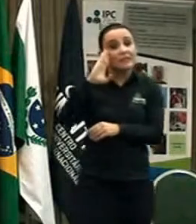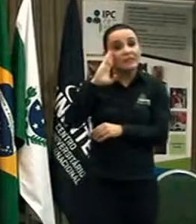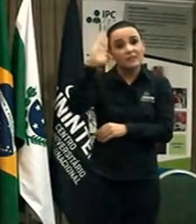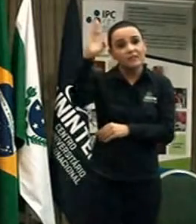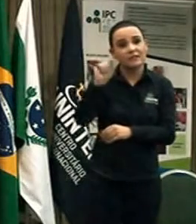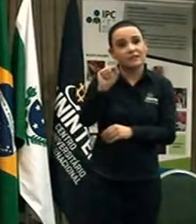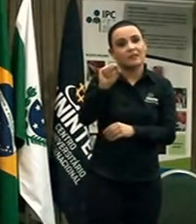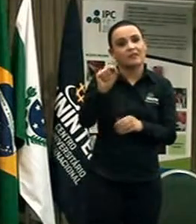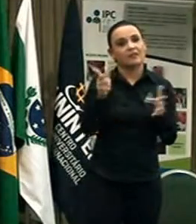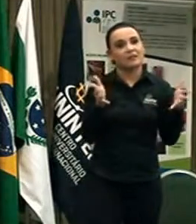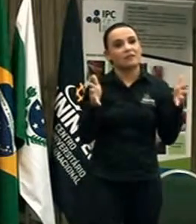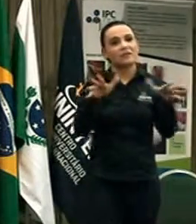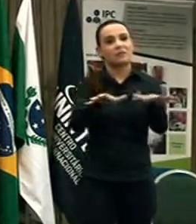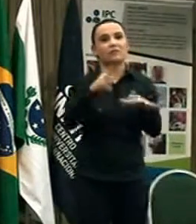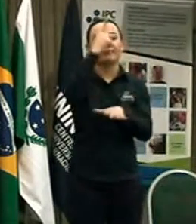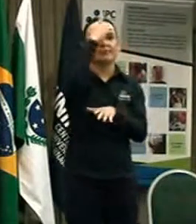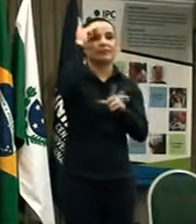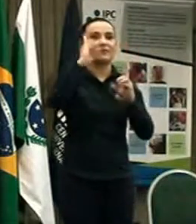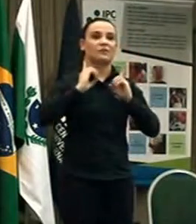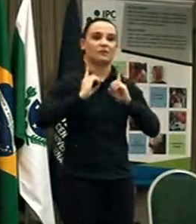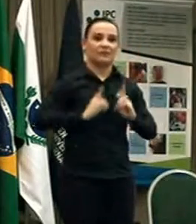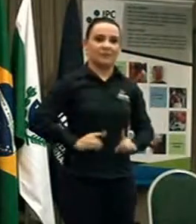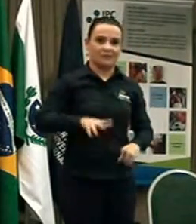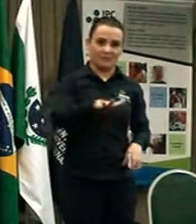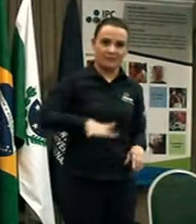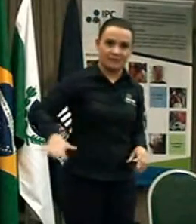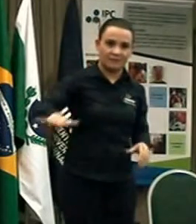com deficiência. Antes de iniciar meu tema,